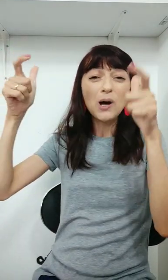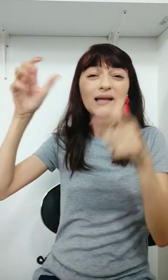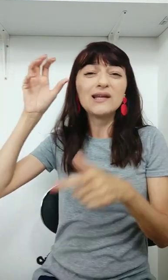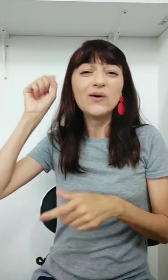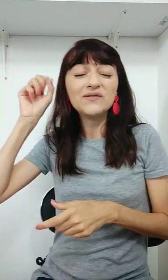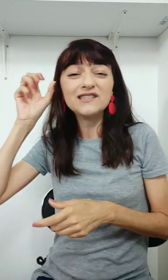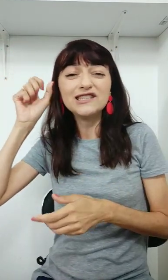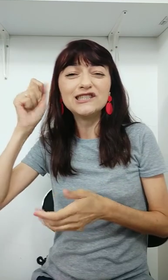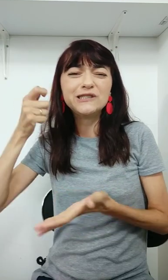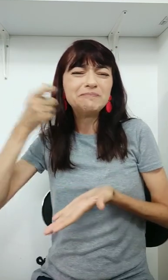sobre os surdos.